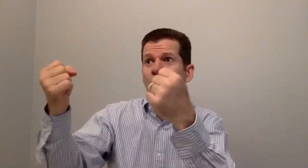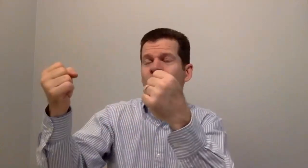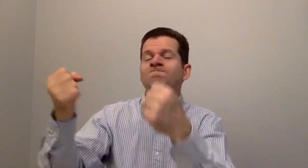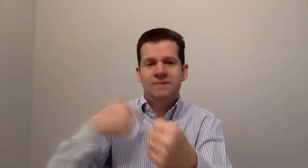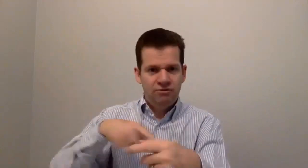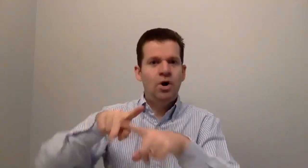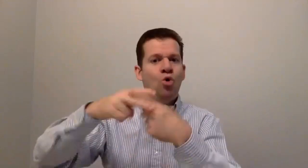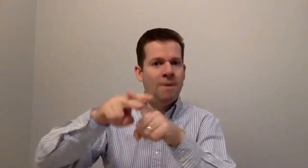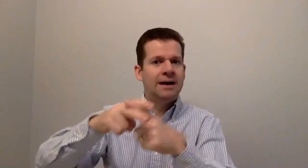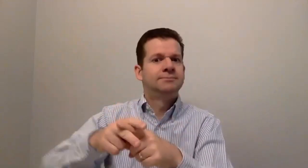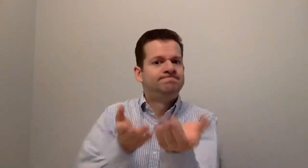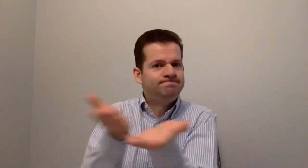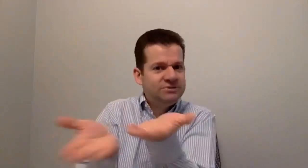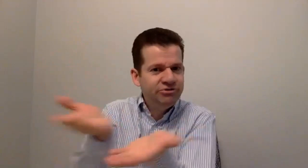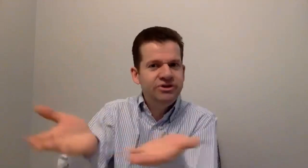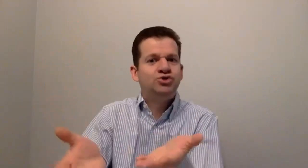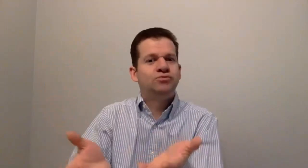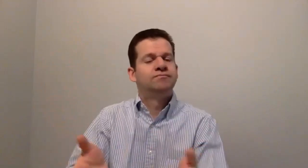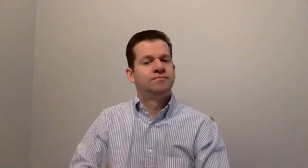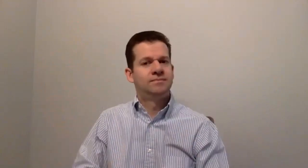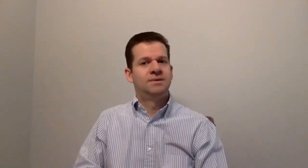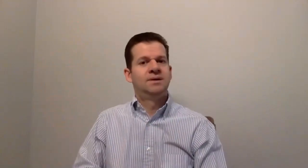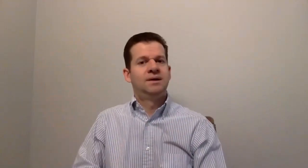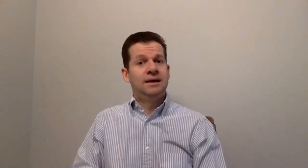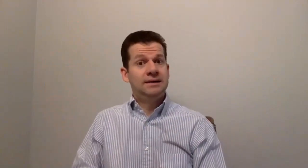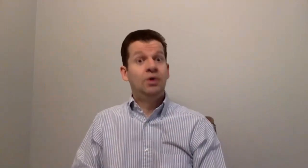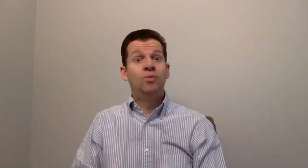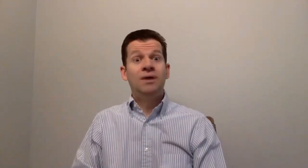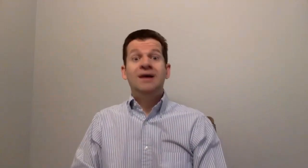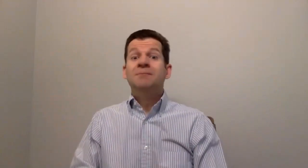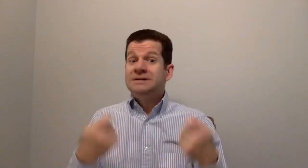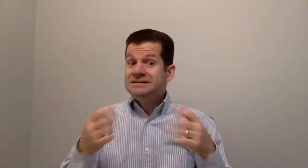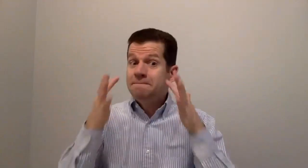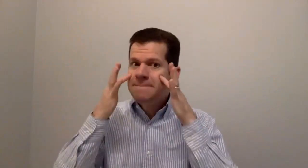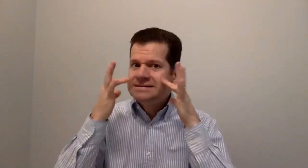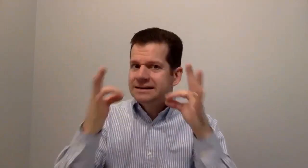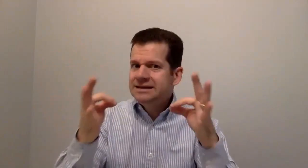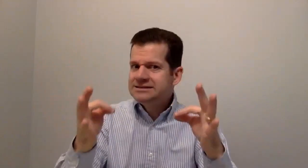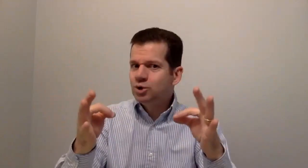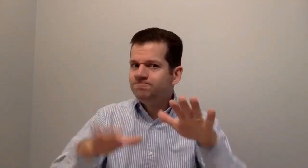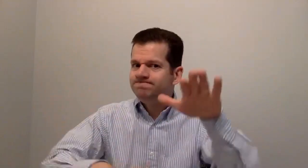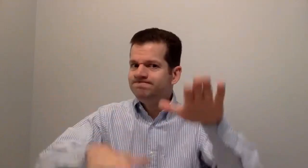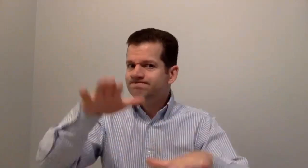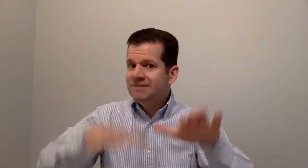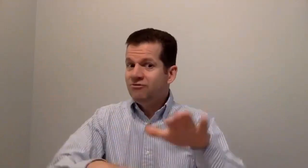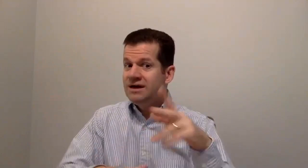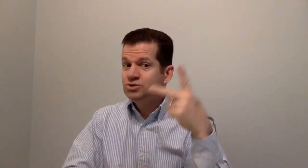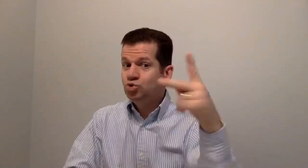Quebrou, eu vou arrumar. Serviço. Então, precisa prestar atenção. Talvez o